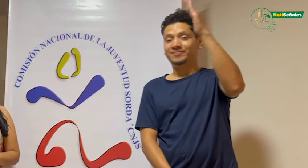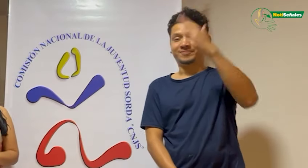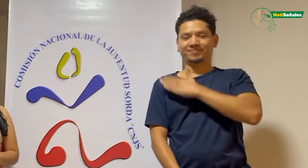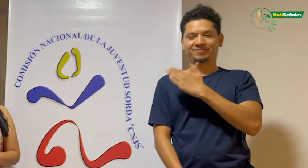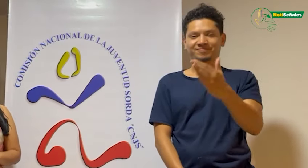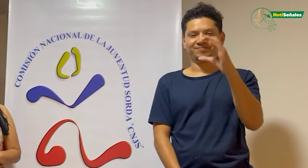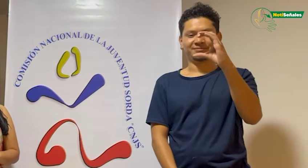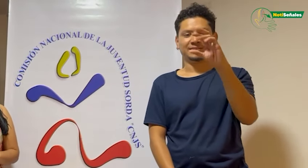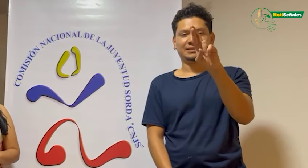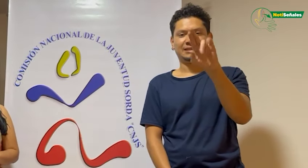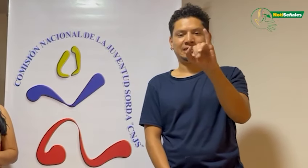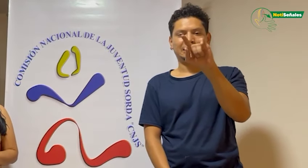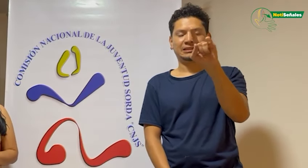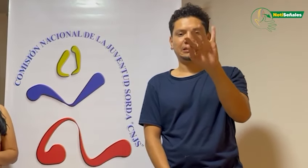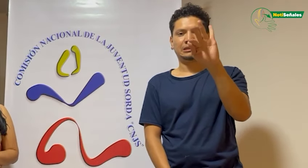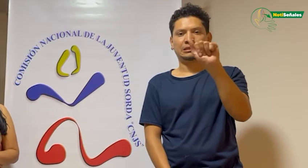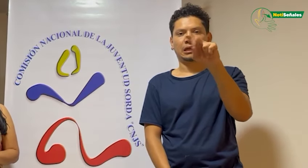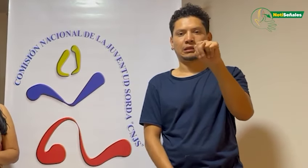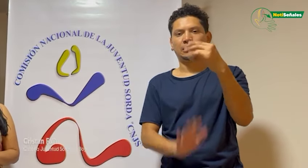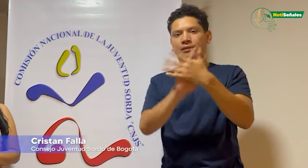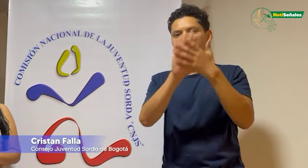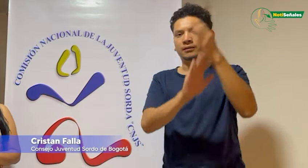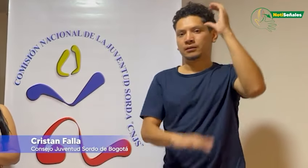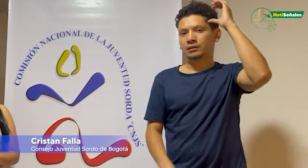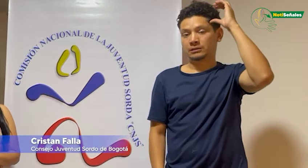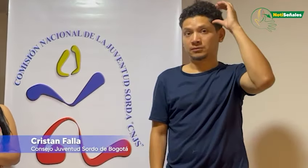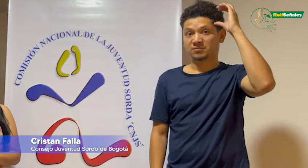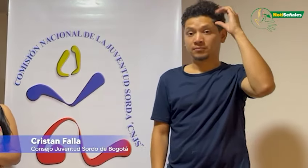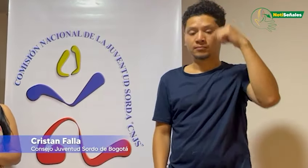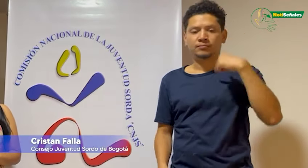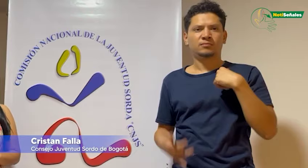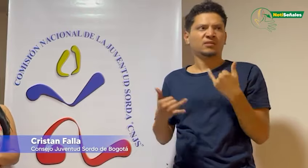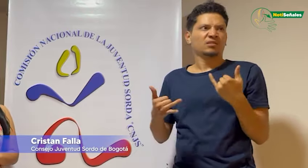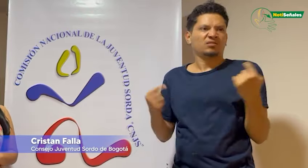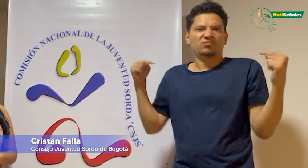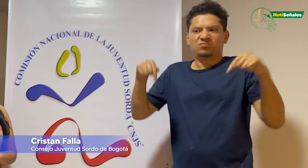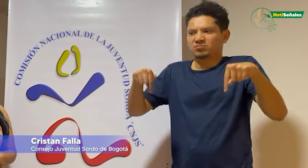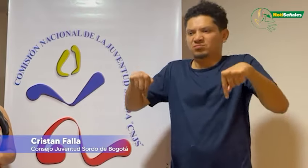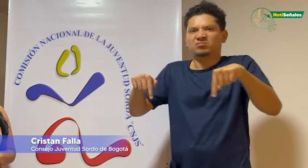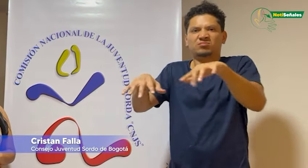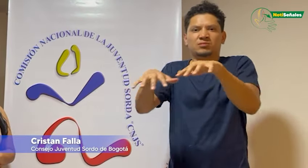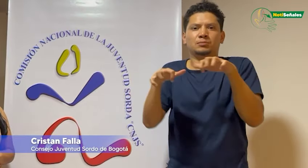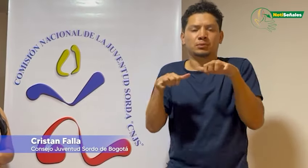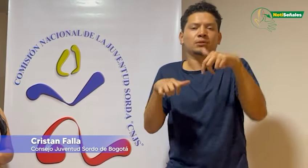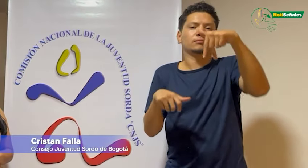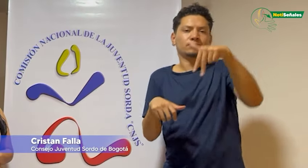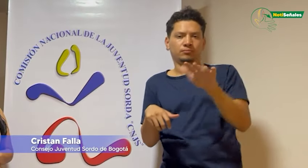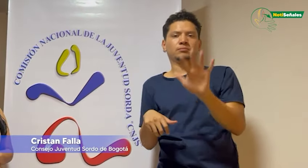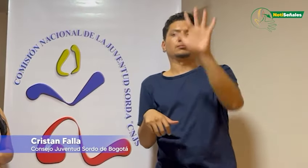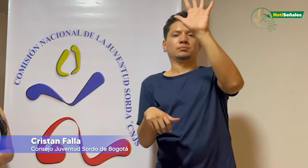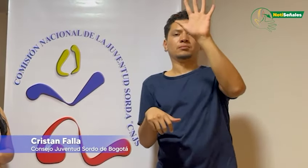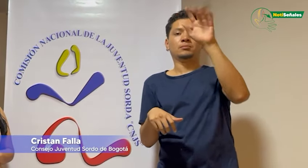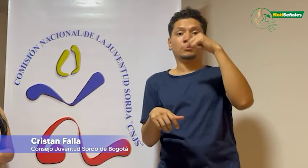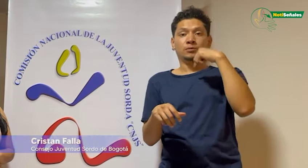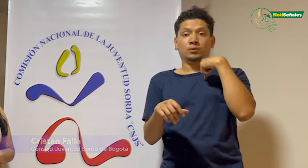Hola mucho gusto Mi nombre es Cristian me encuentro en la asamblea de cnjs como delegado del